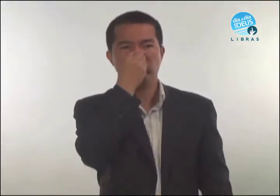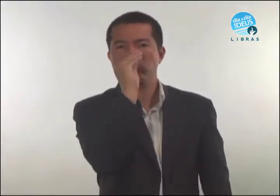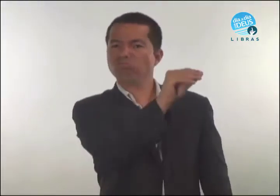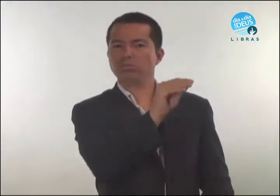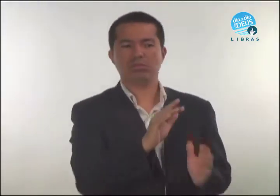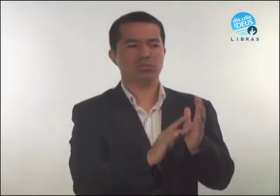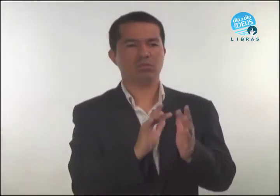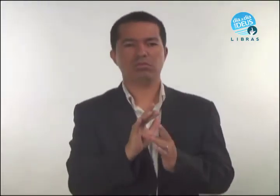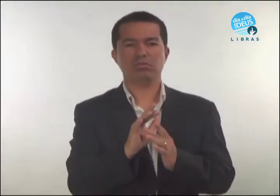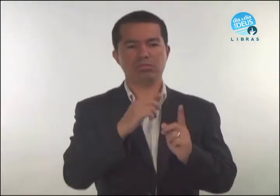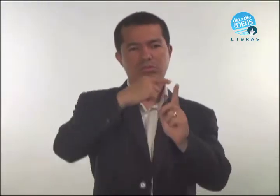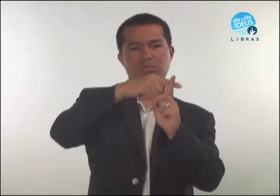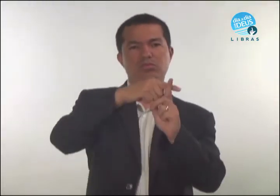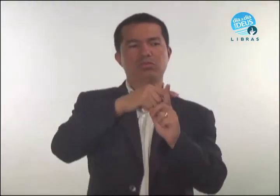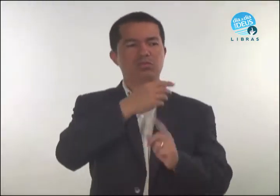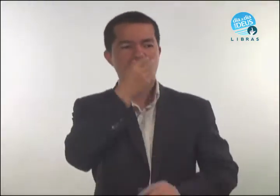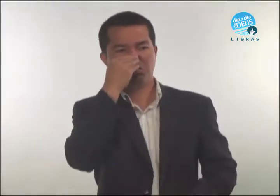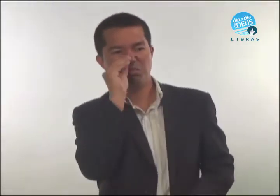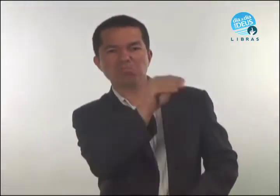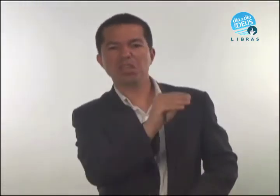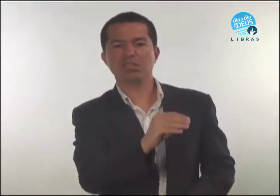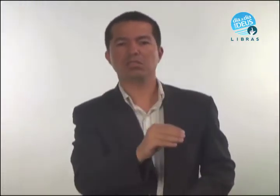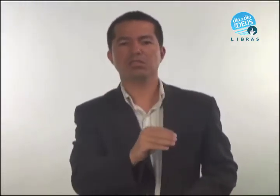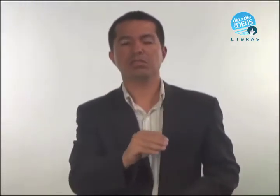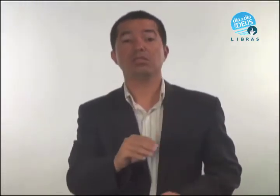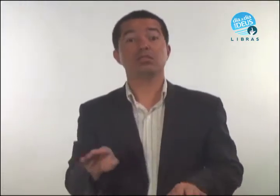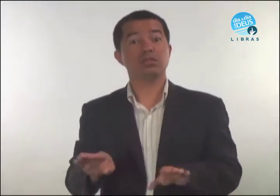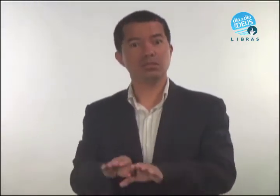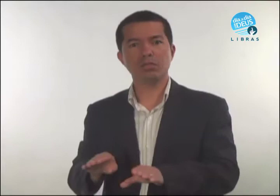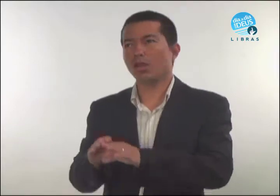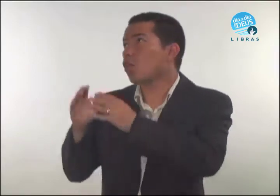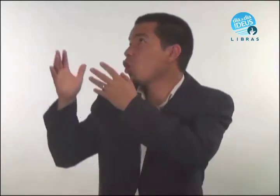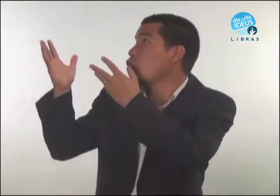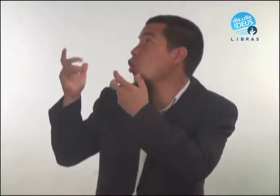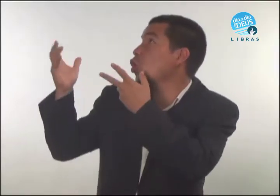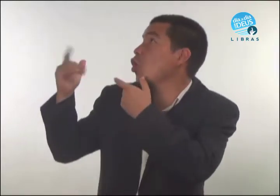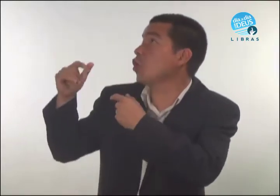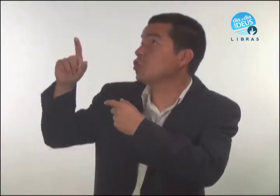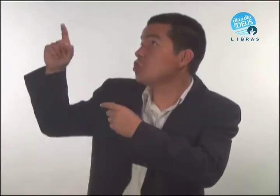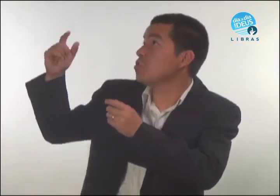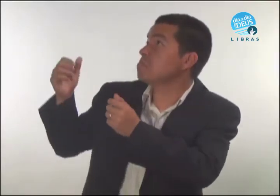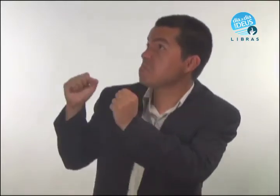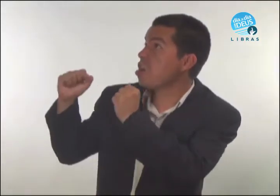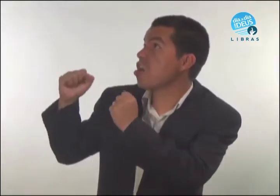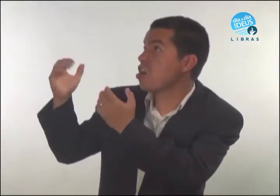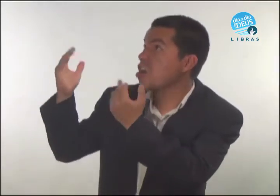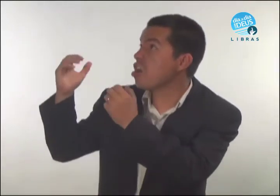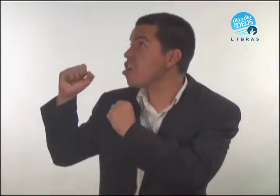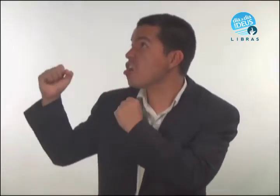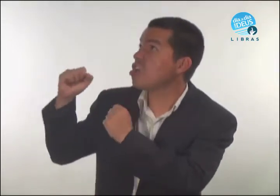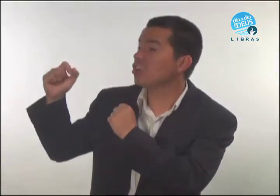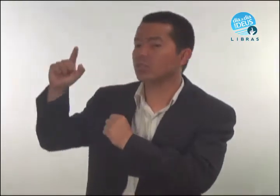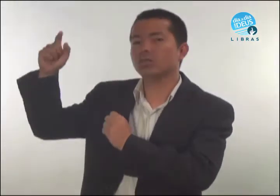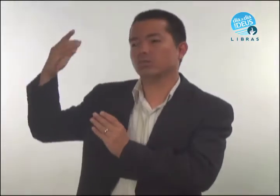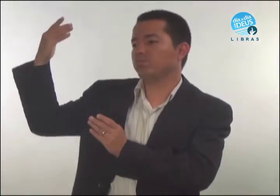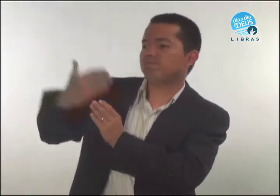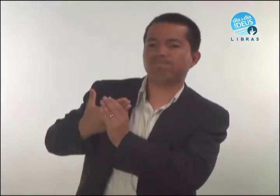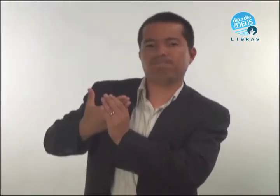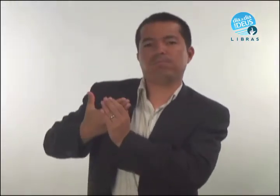sacrifício de Jesus e atraindo o juízo de Deus sobre a nossa vida. Ah, Deus perdoa, não esquenta a cabeça não. Não é